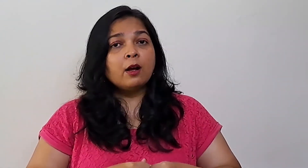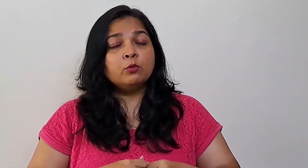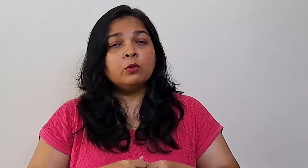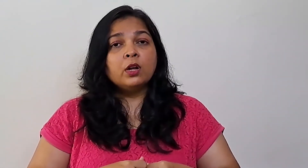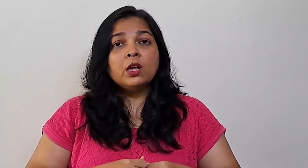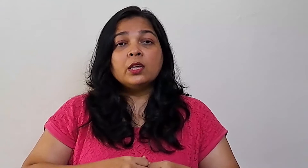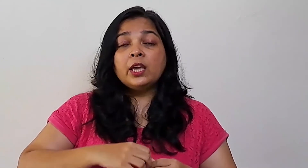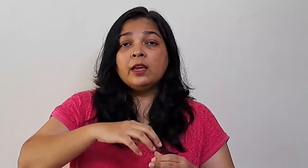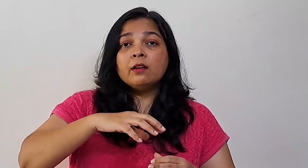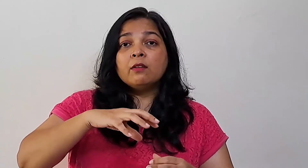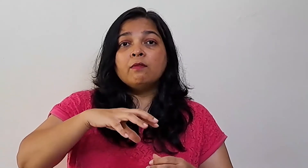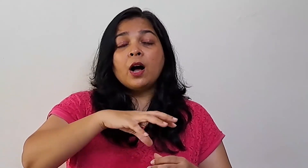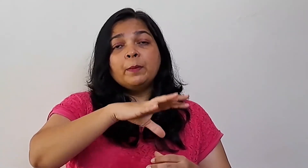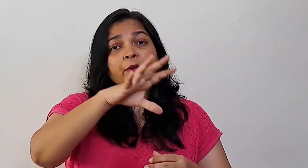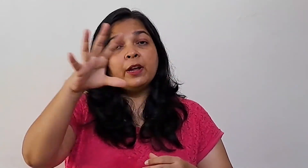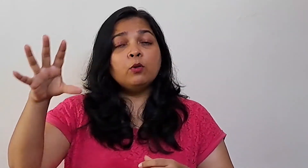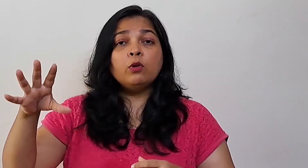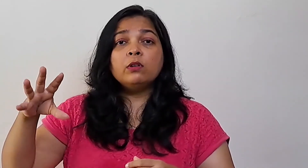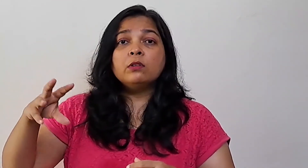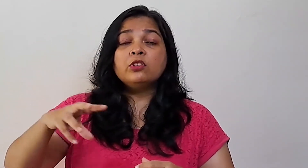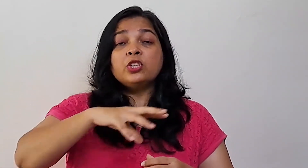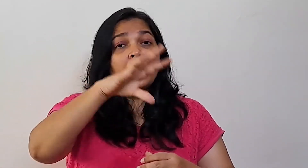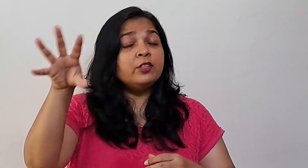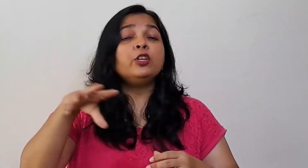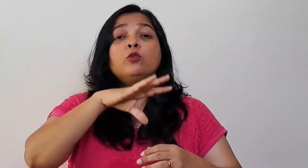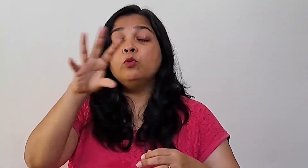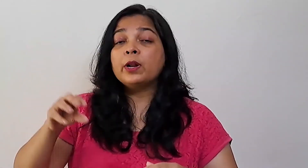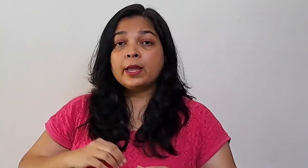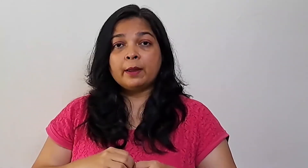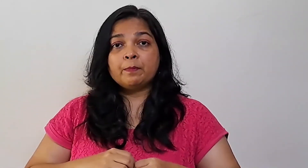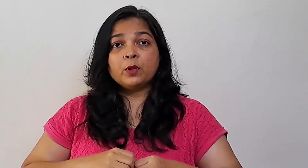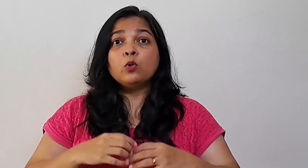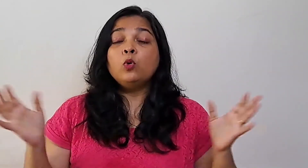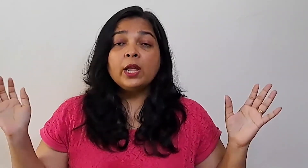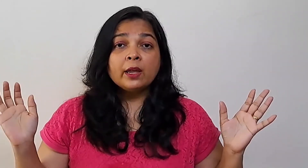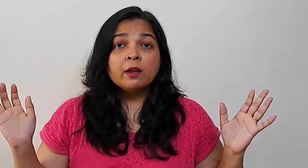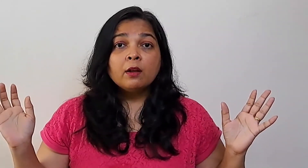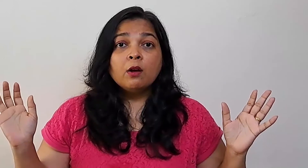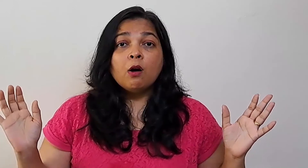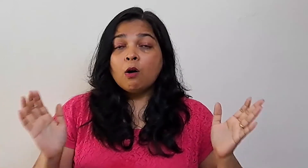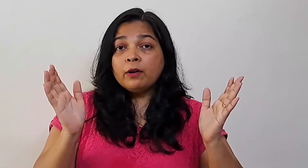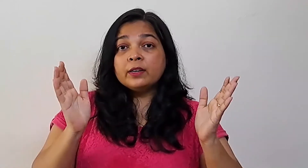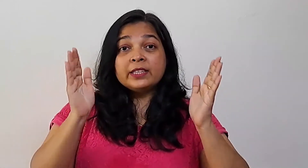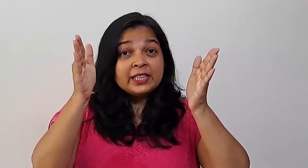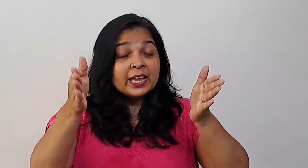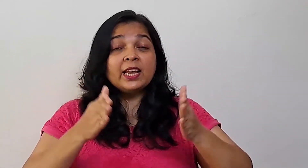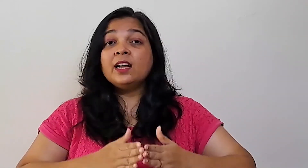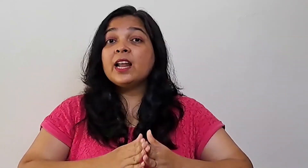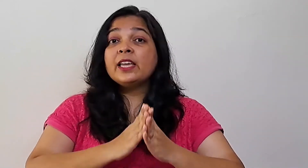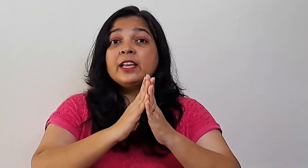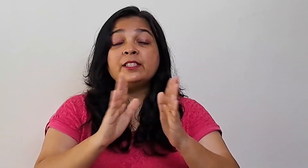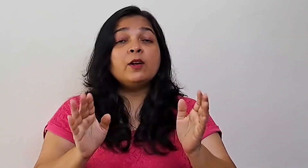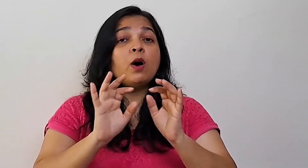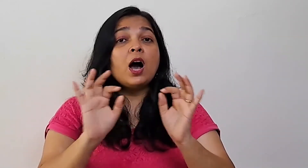मैं की देख रहा हाँ कि उत्थे चार जन घूमन डे वी खुले ते देख के लग